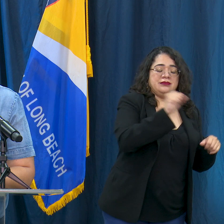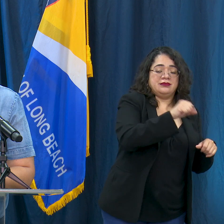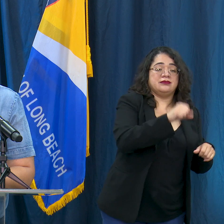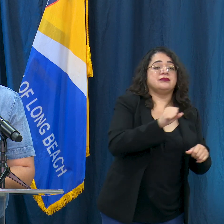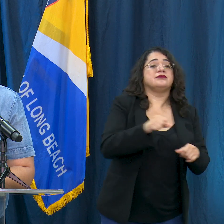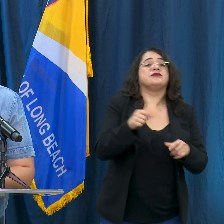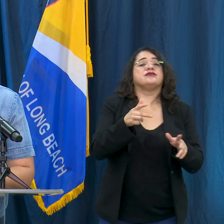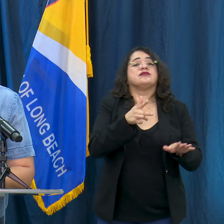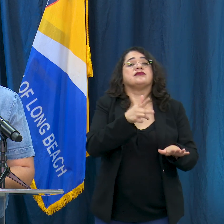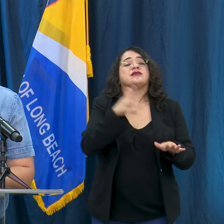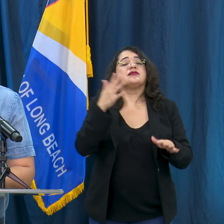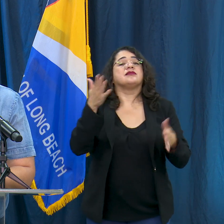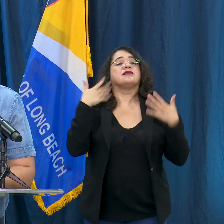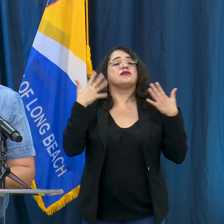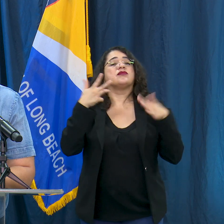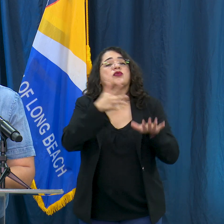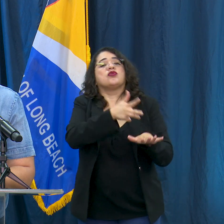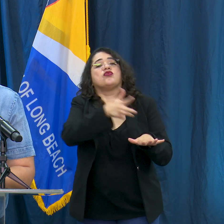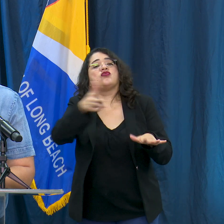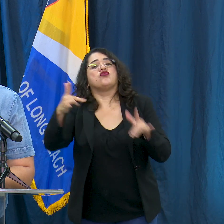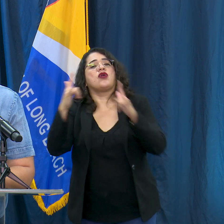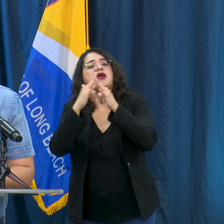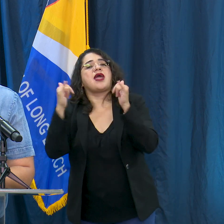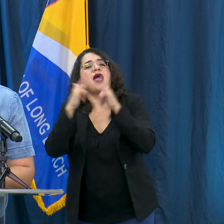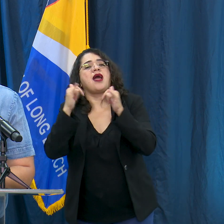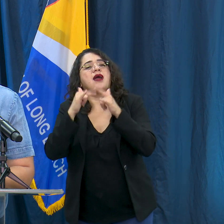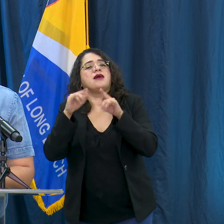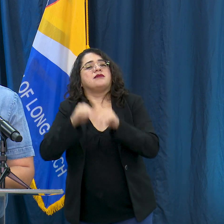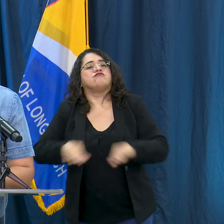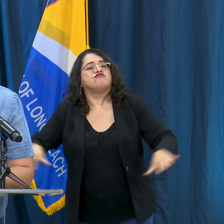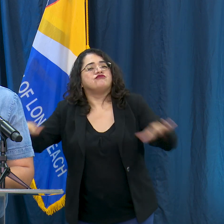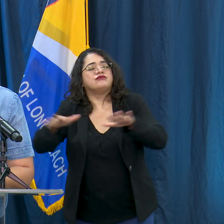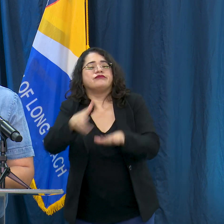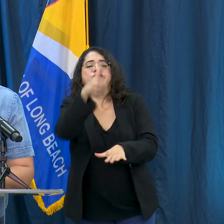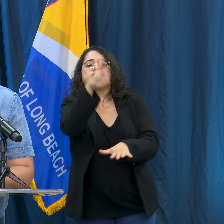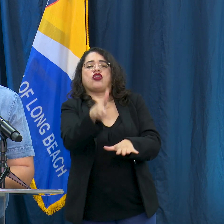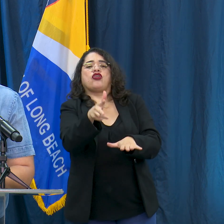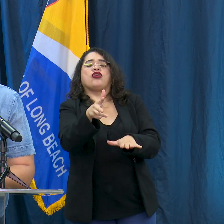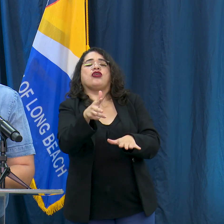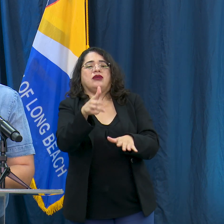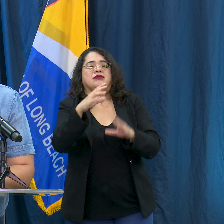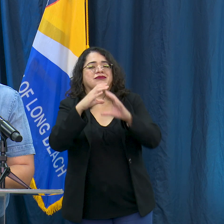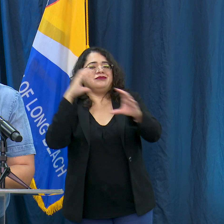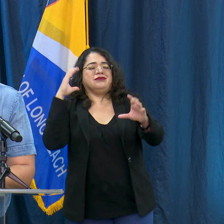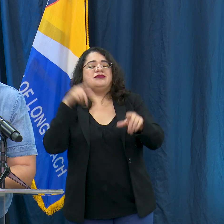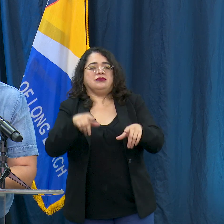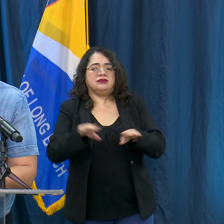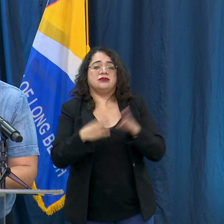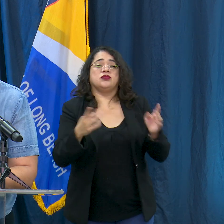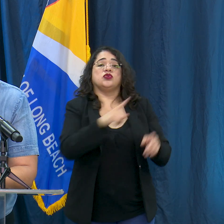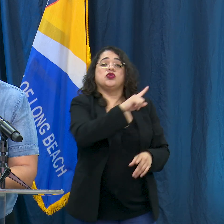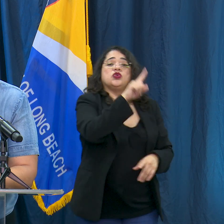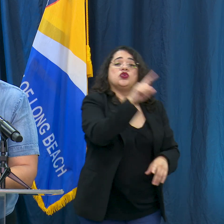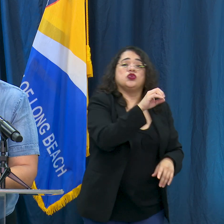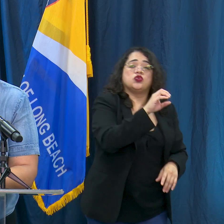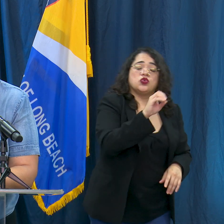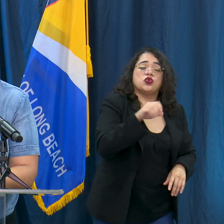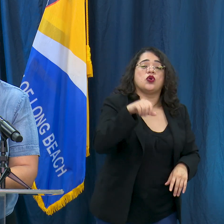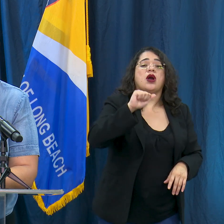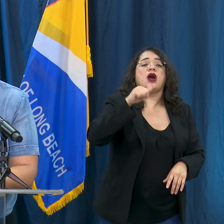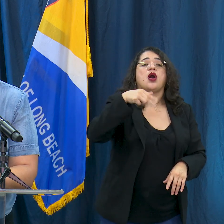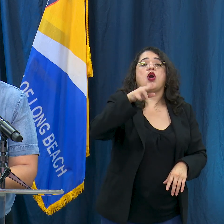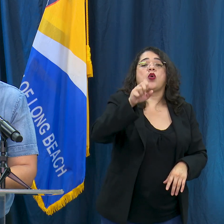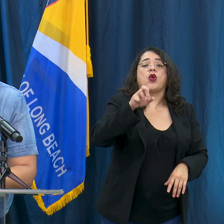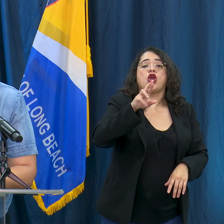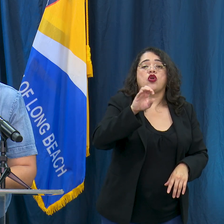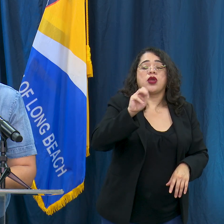aire libre, incluidos los estacionamientos de la playa también van a reabrir. Zoológicos, acuarios, galerías,